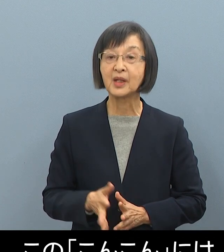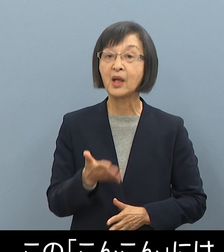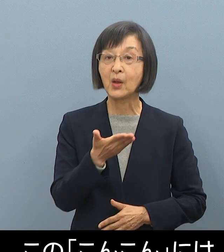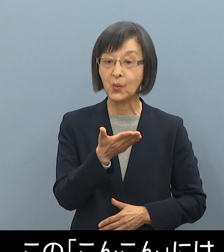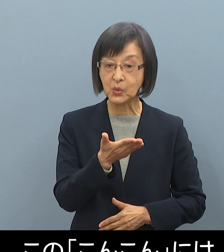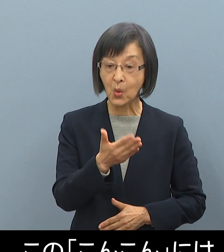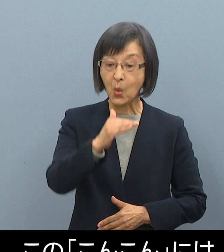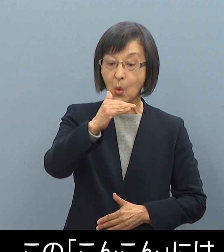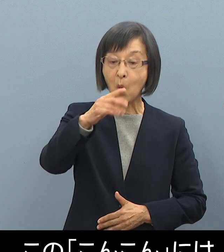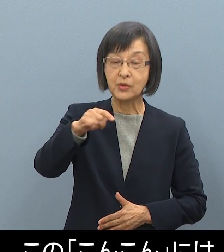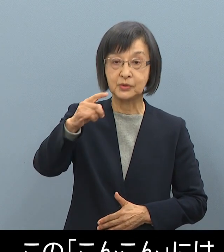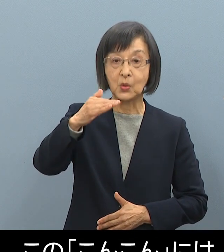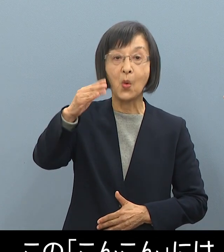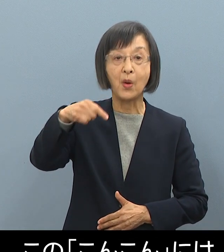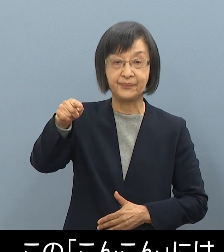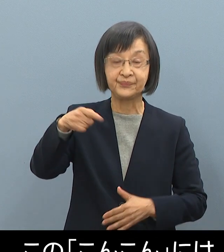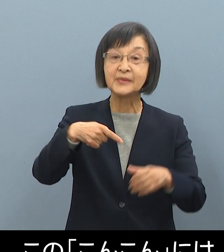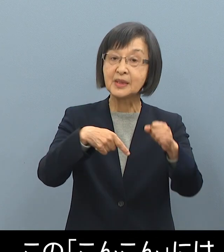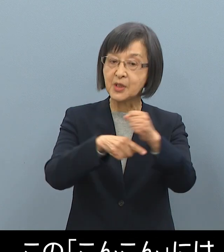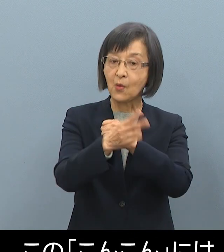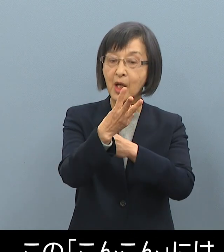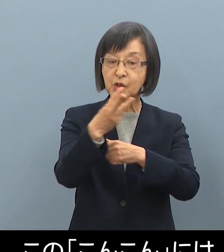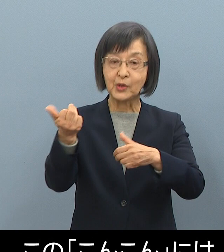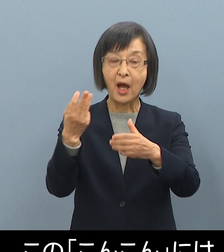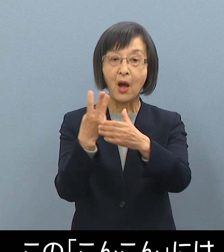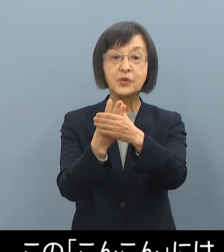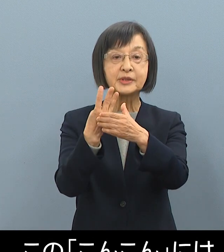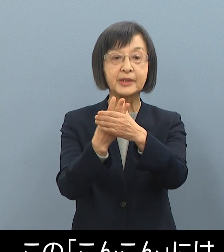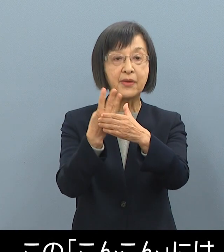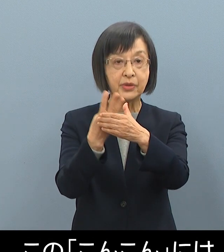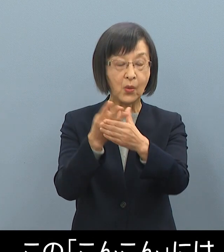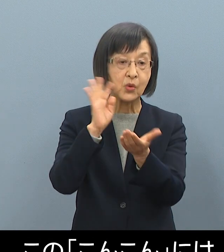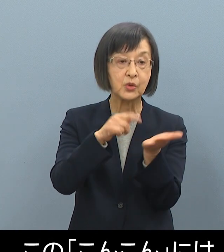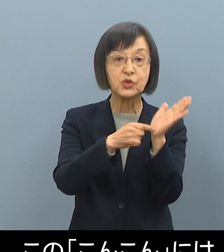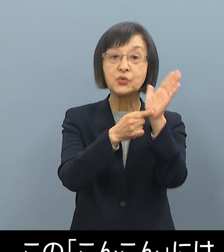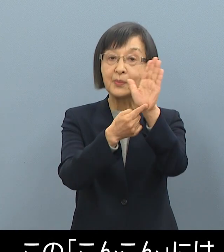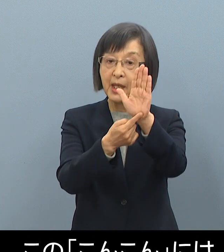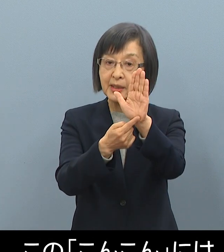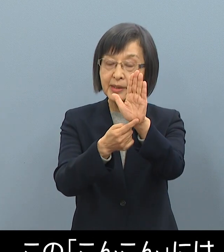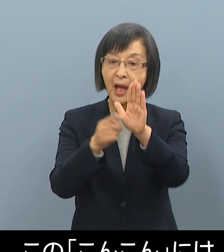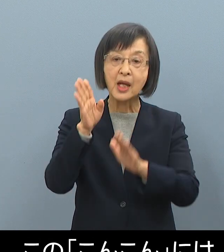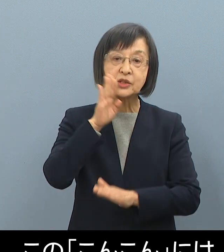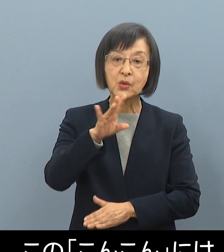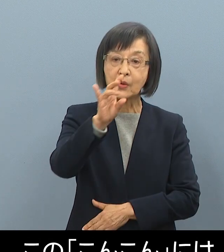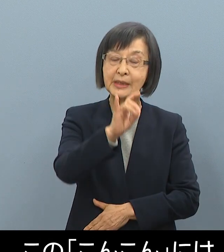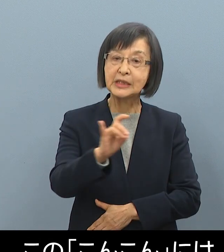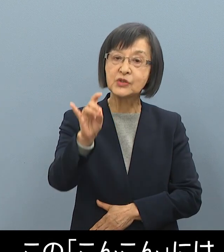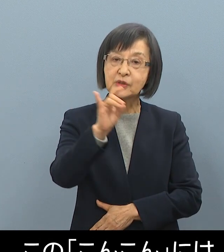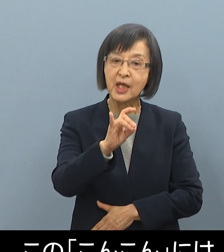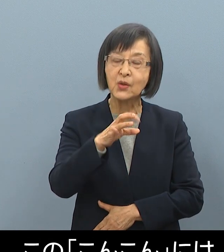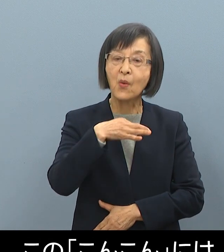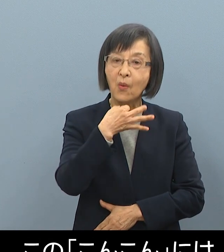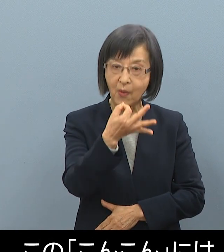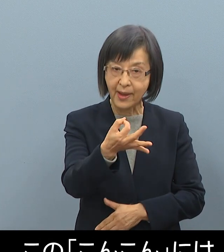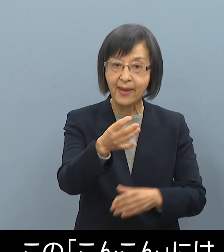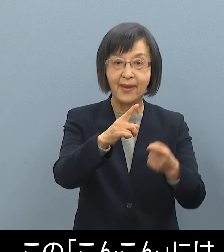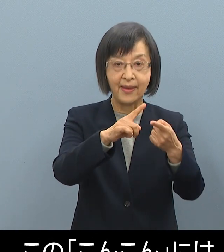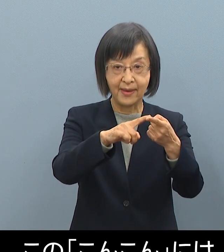このコンコンには湯田温泉の象徴でございます白虎の鳴き声のコンコン、